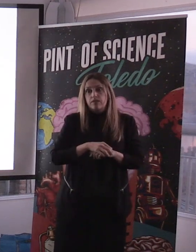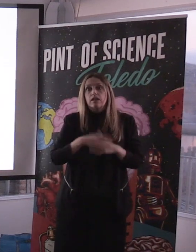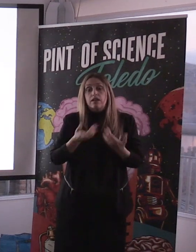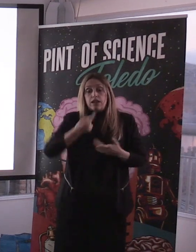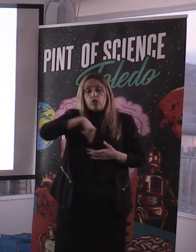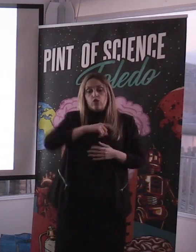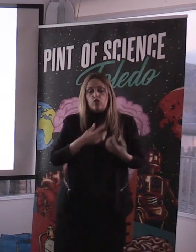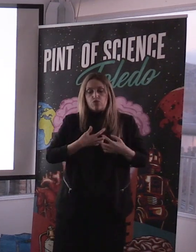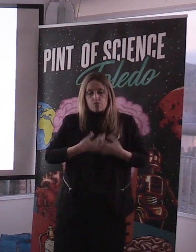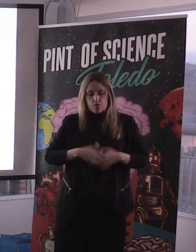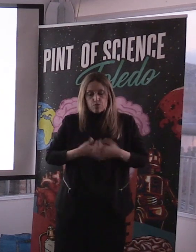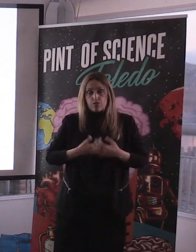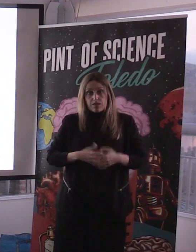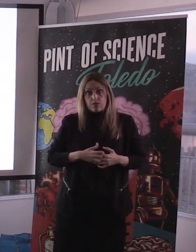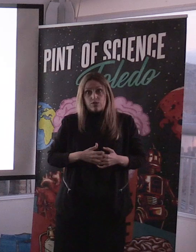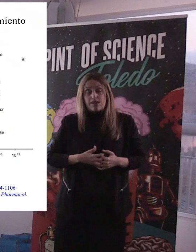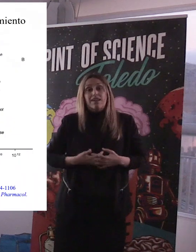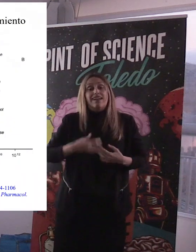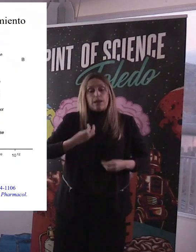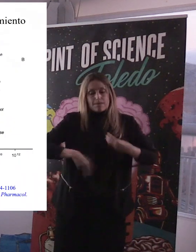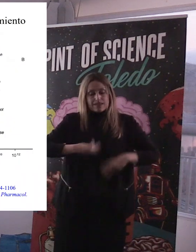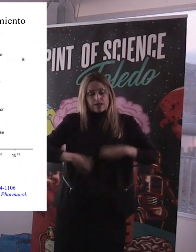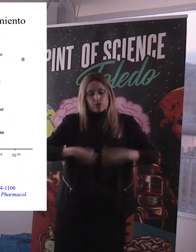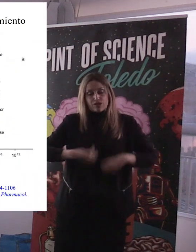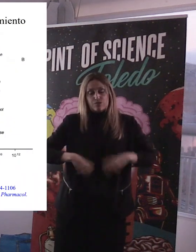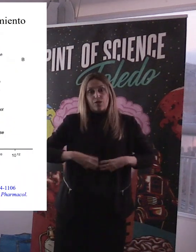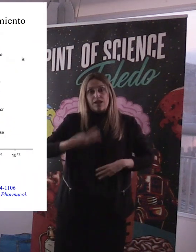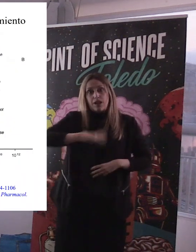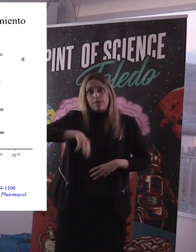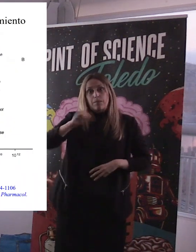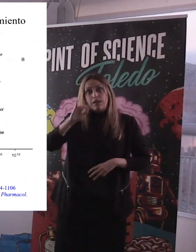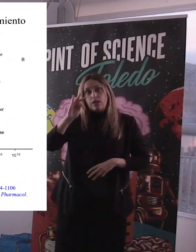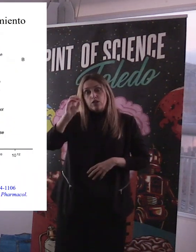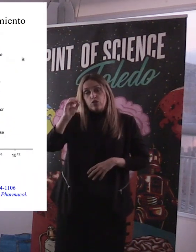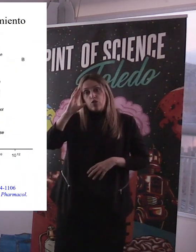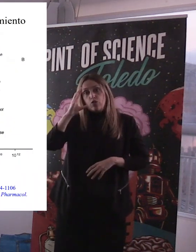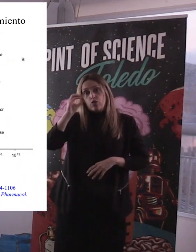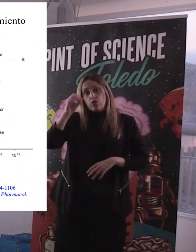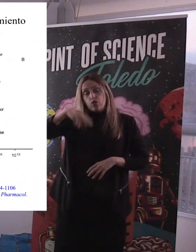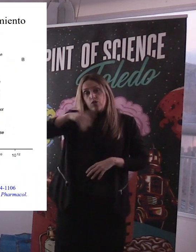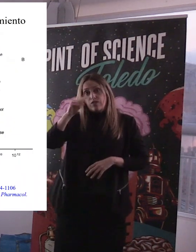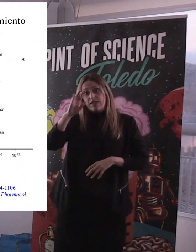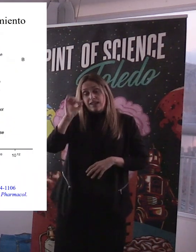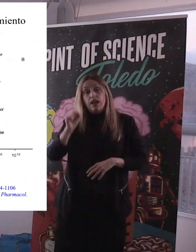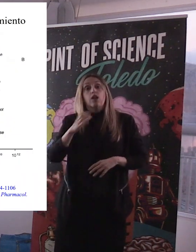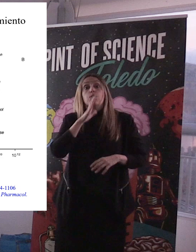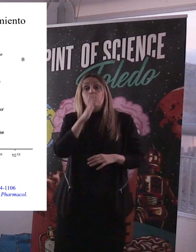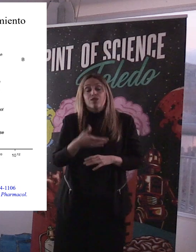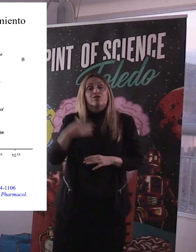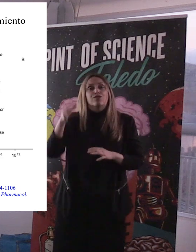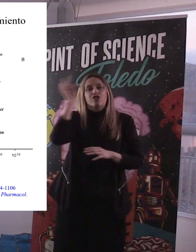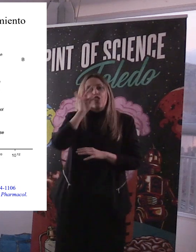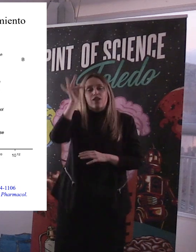el metabolismo de las mitocondrias. Y de esto surge la teoría oxidativa del